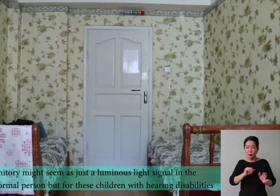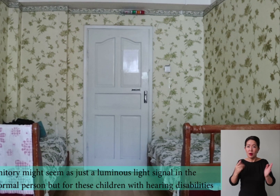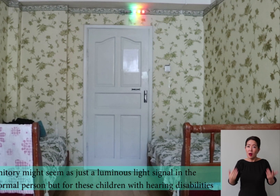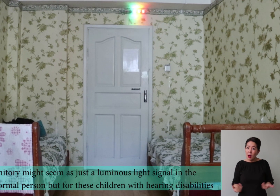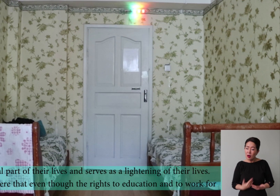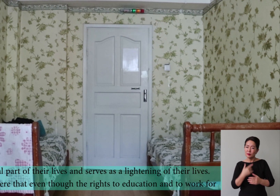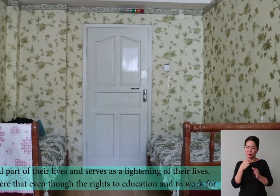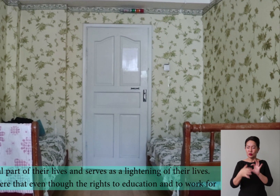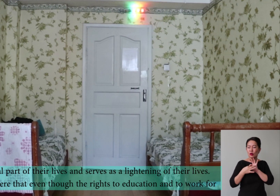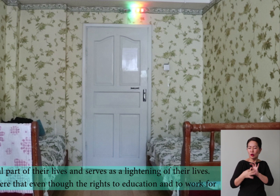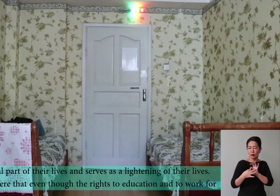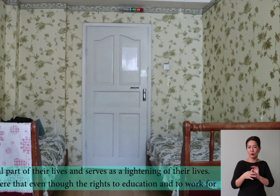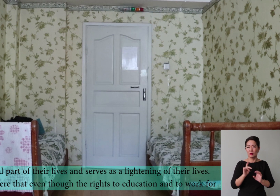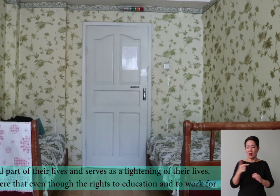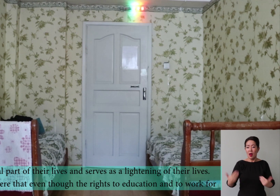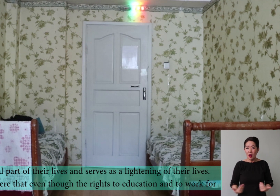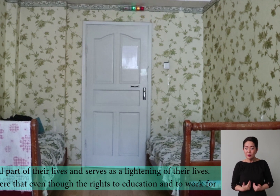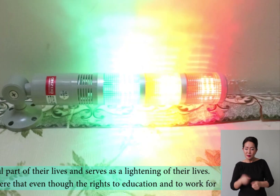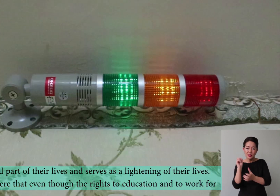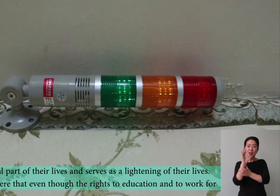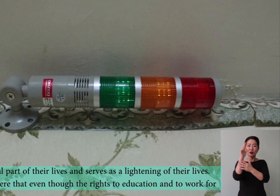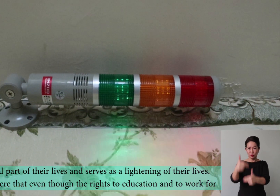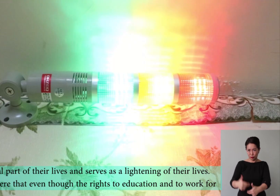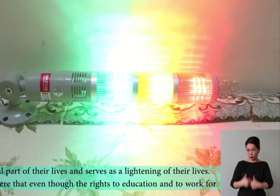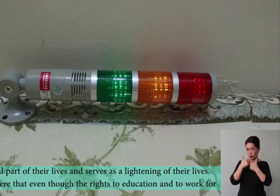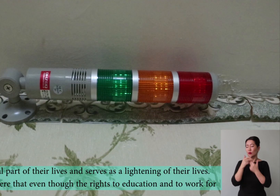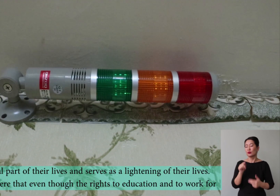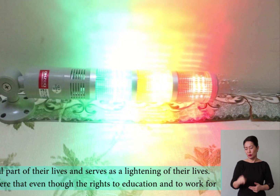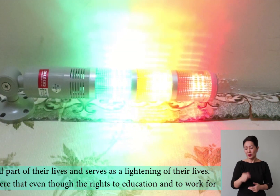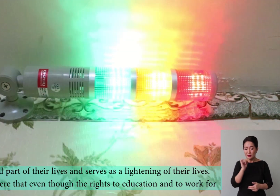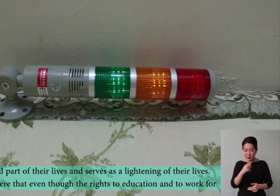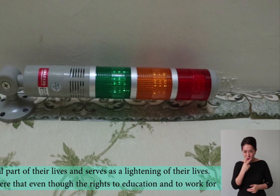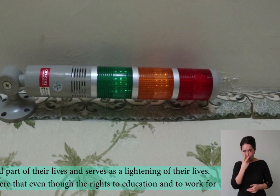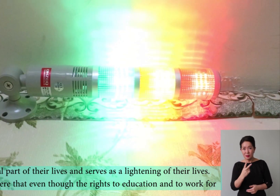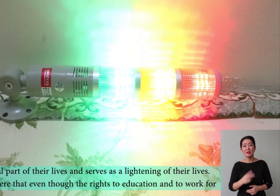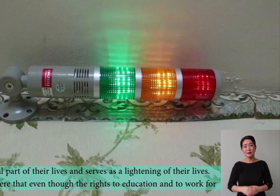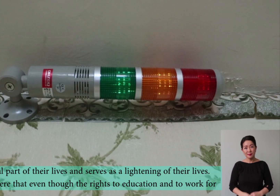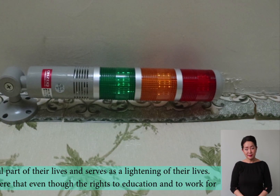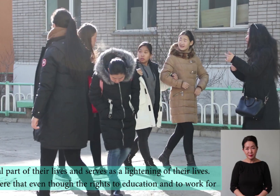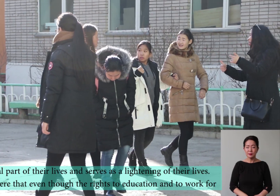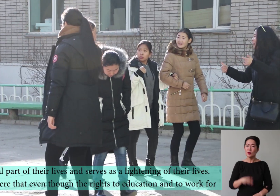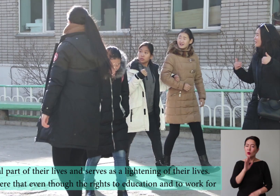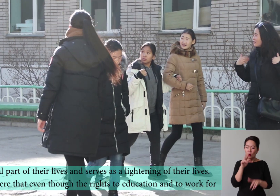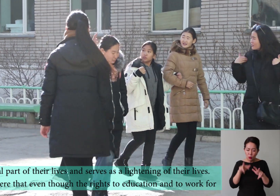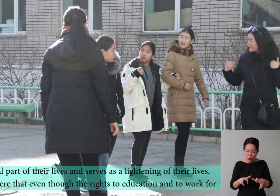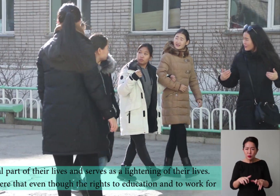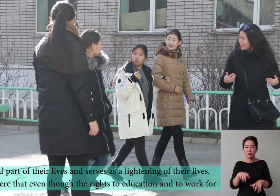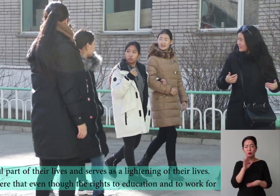амьдралынхан саршгүй нэг хэсэг амьдралыг нь гэрэлтүүлэгч болдог болохыг би цаая үзлээ. Хэдийгээр хөгжлийн бэрхшээлтэй хүүхэд